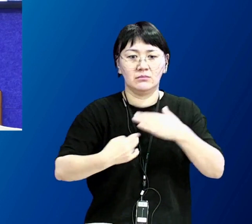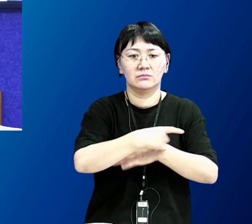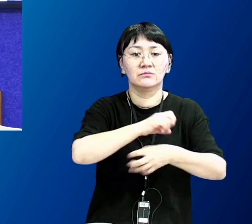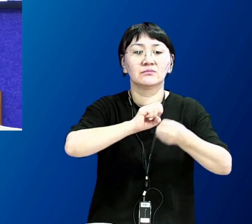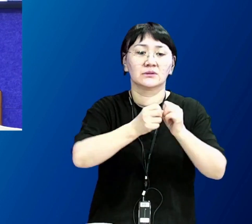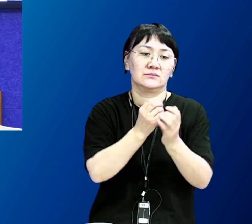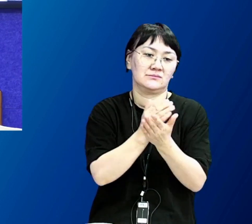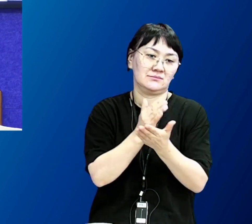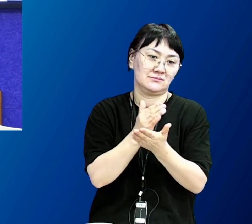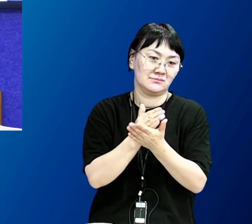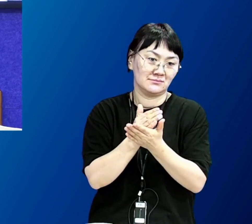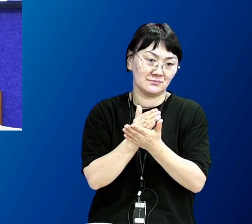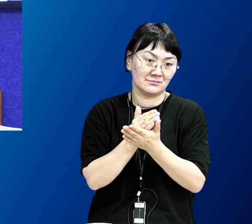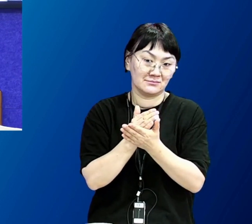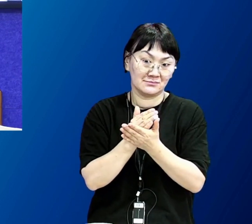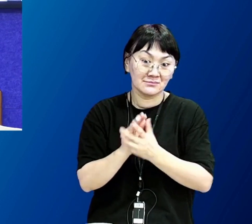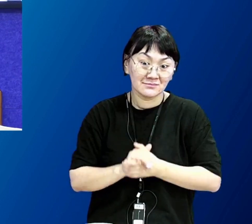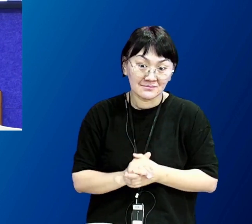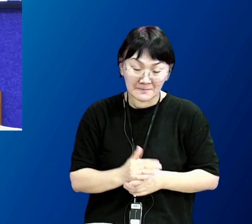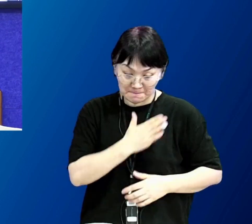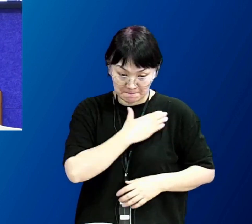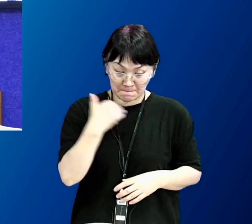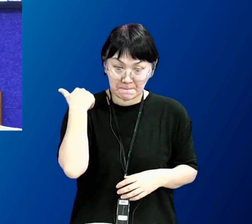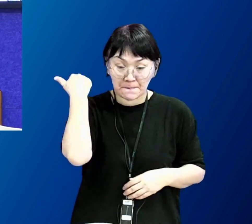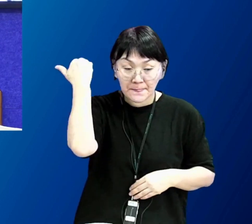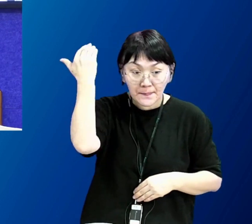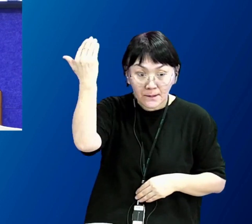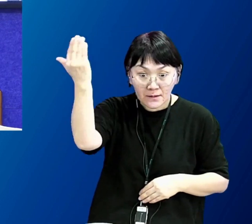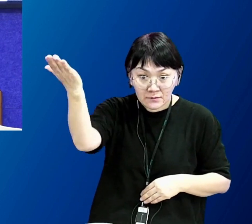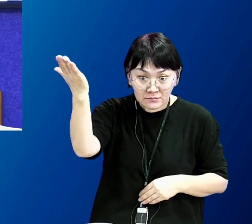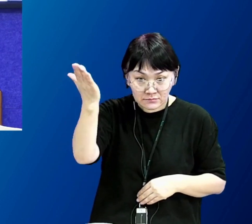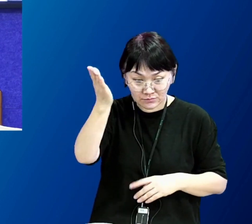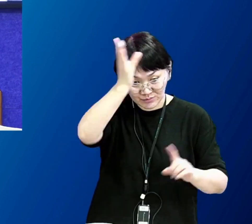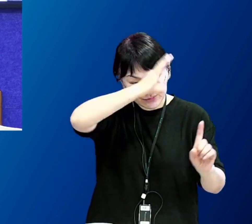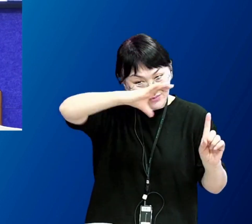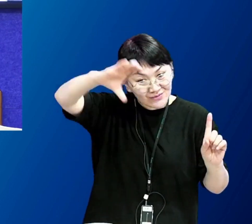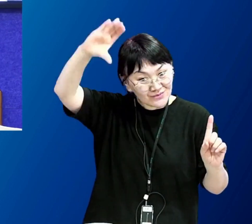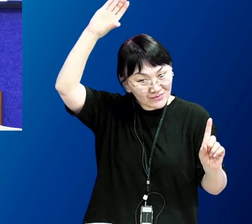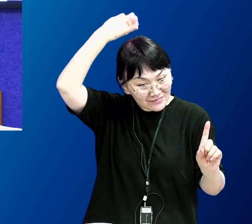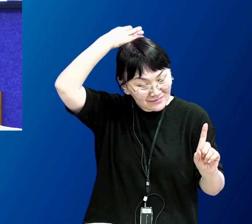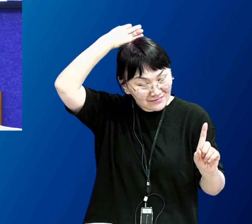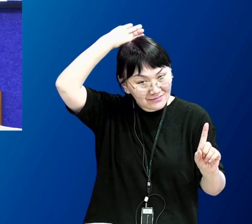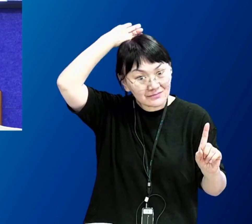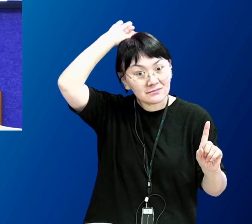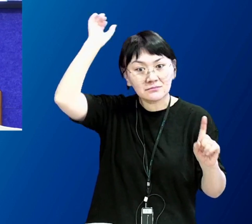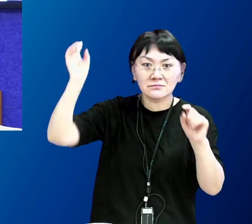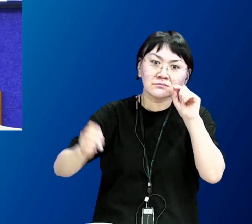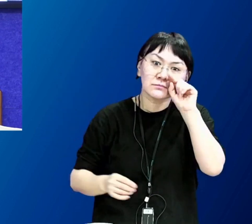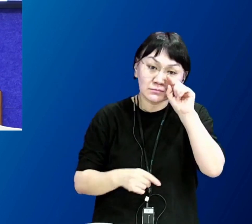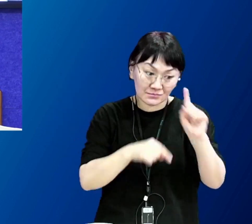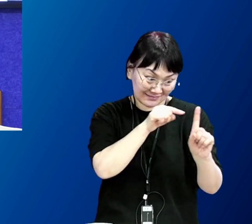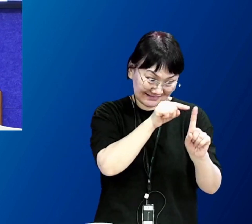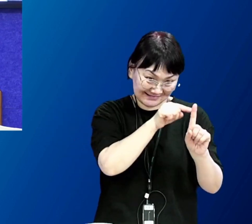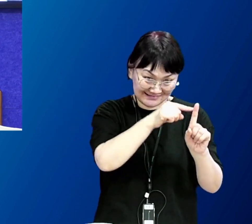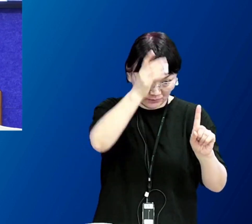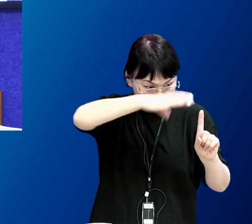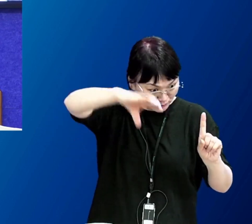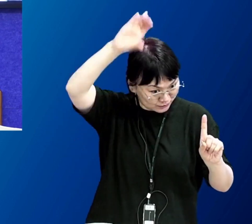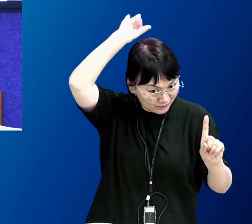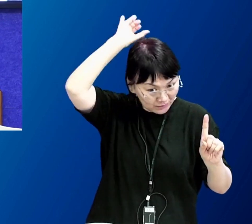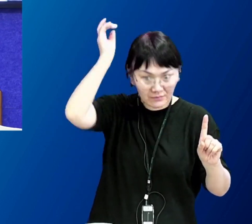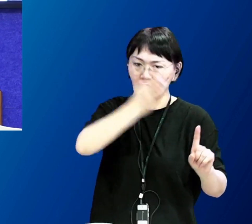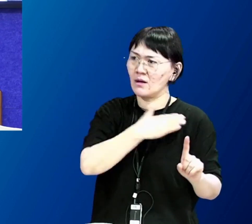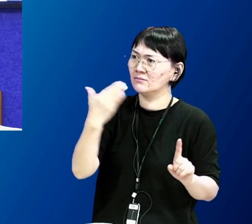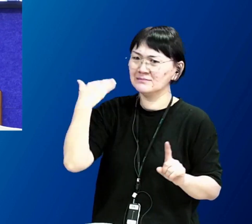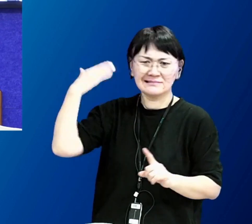Тэрээр эзнийг Соломон Соломон эзнийг эцэг